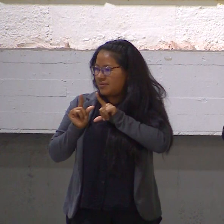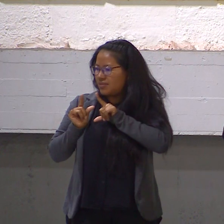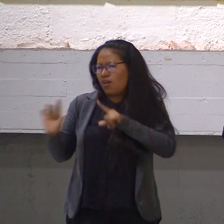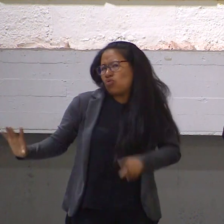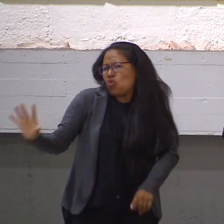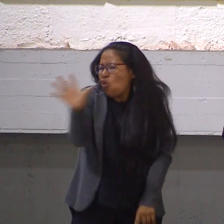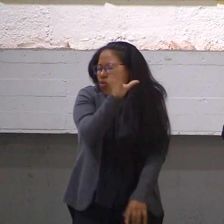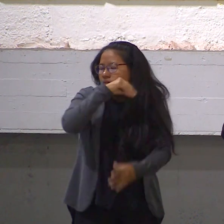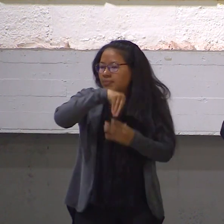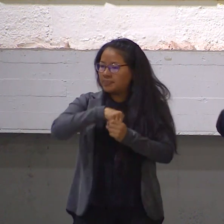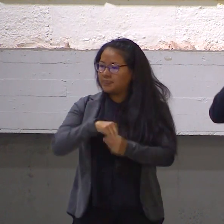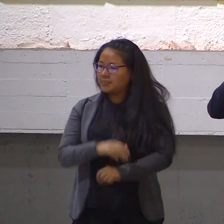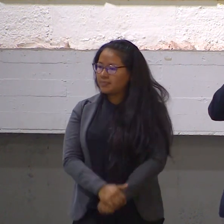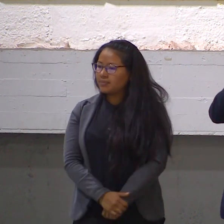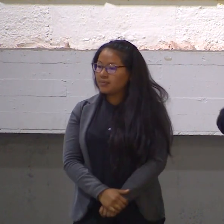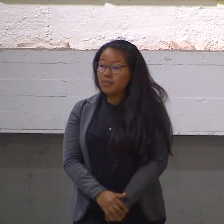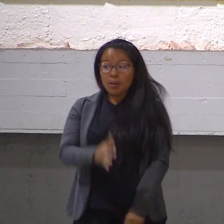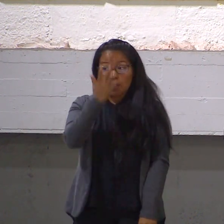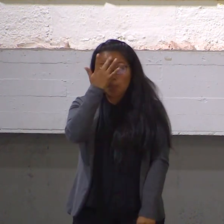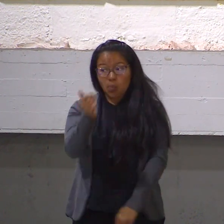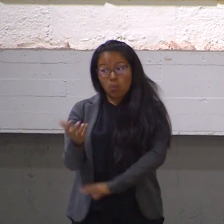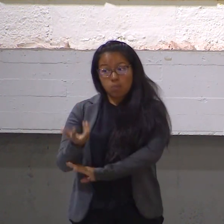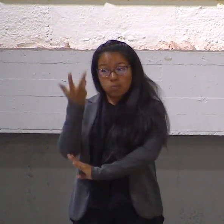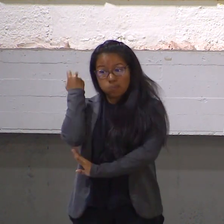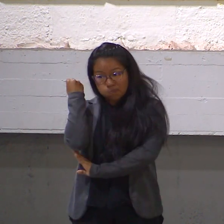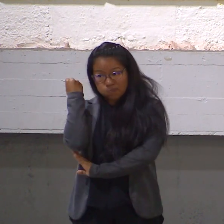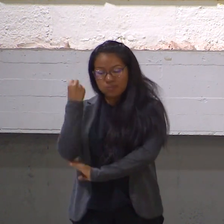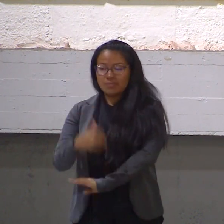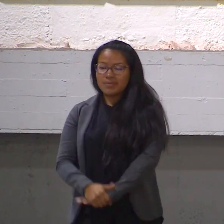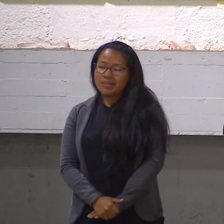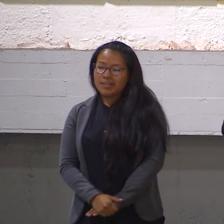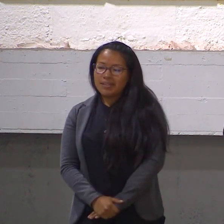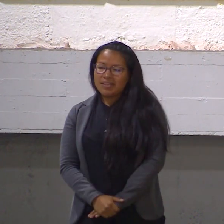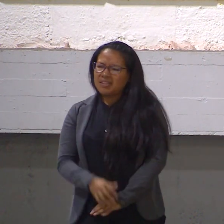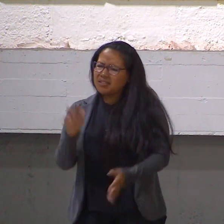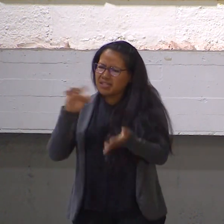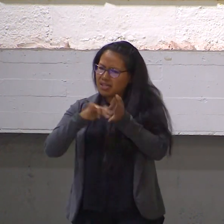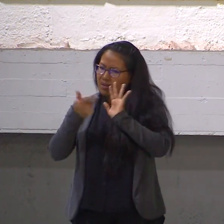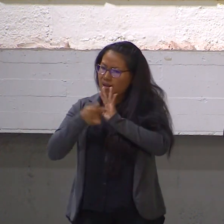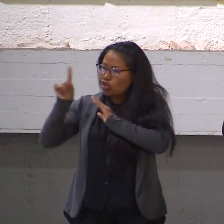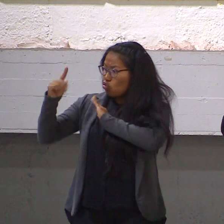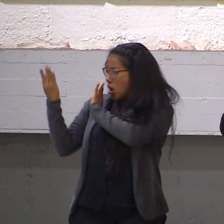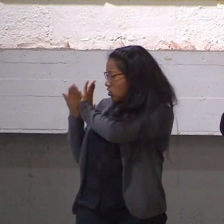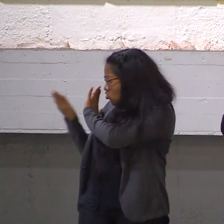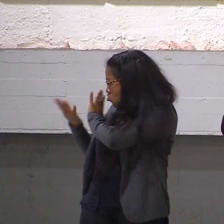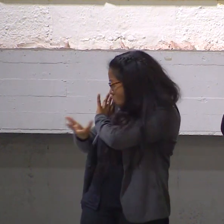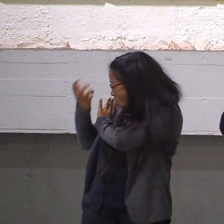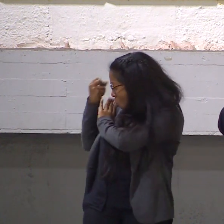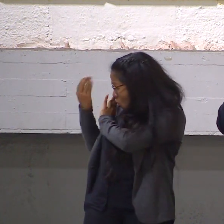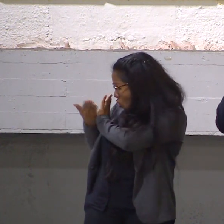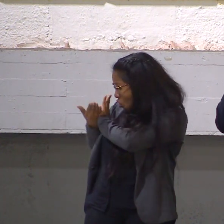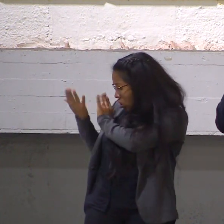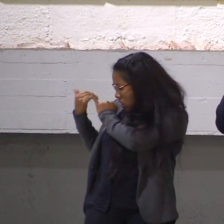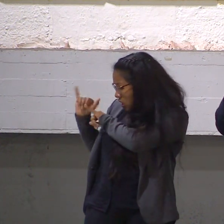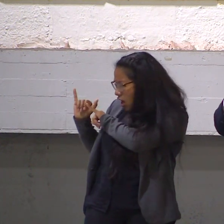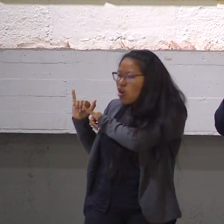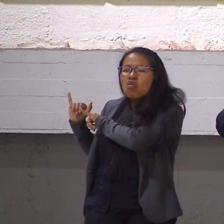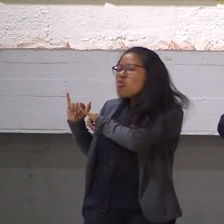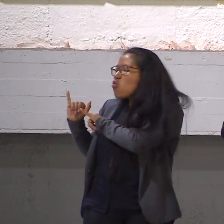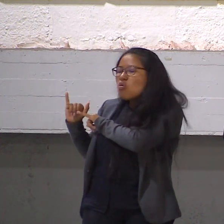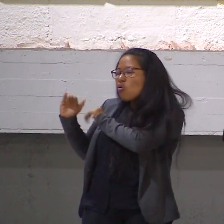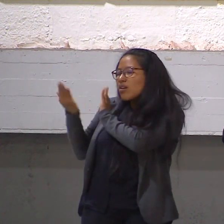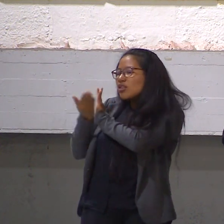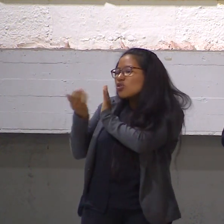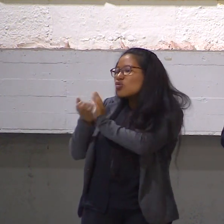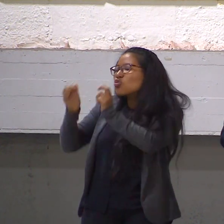todos porque la historia no es el estudio el pasado es el estudio de los seres humanos